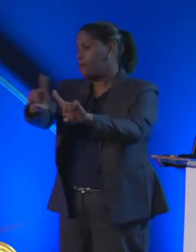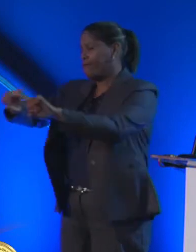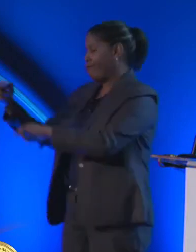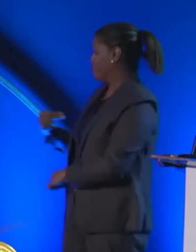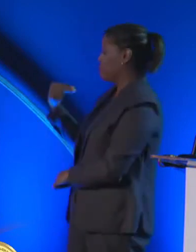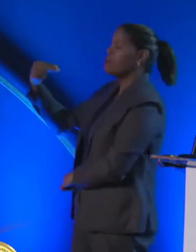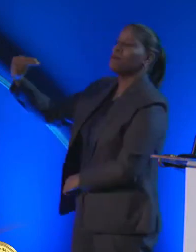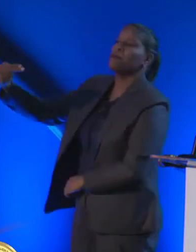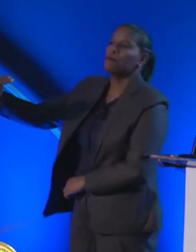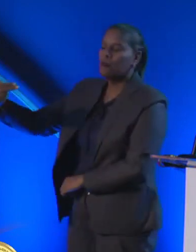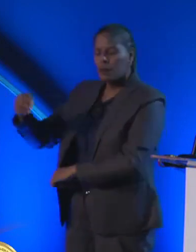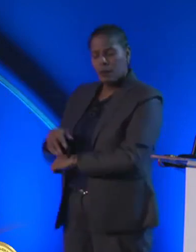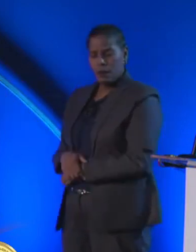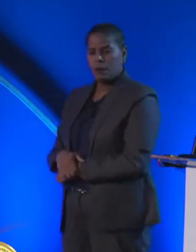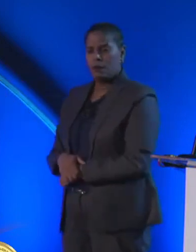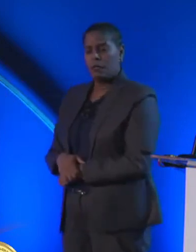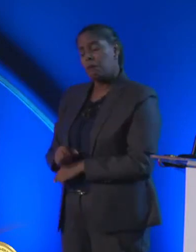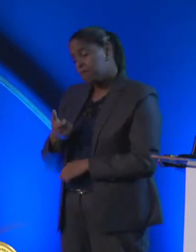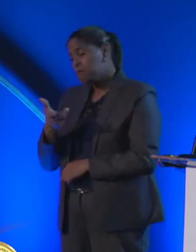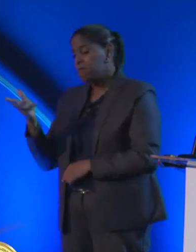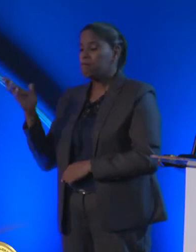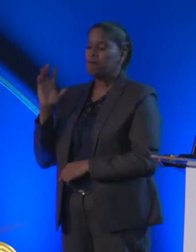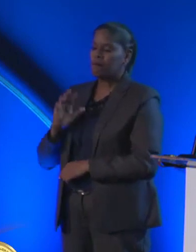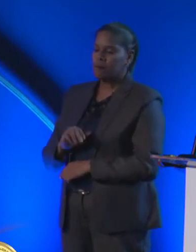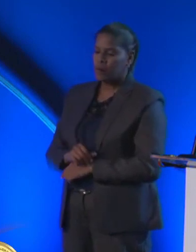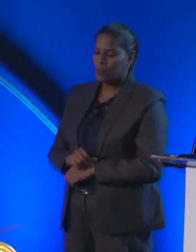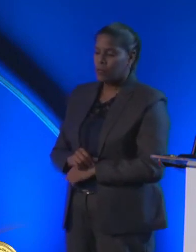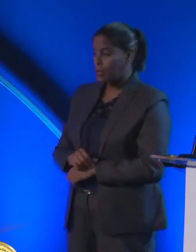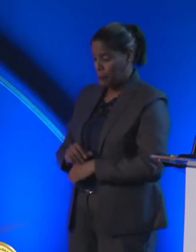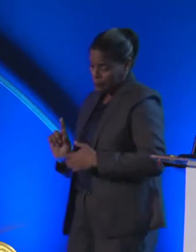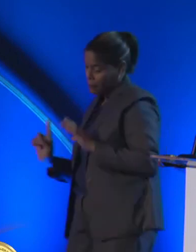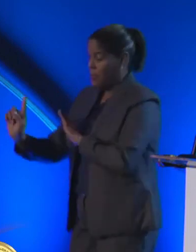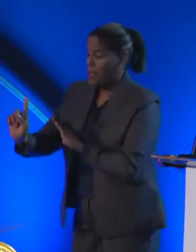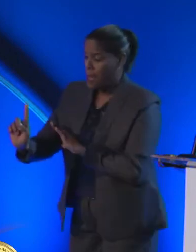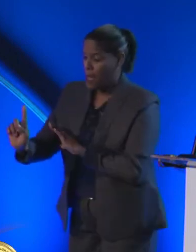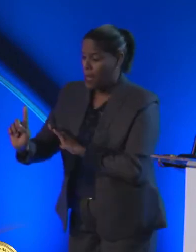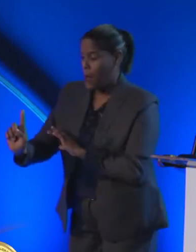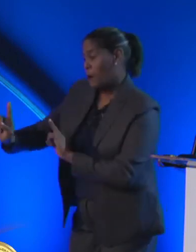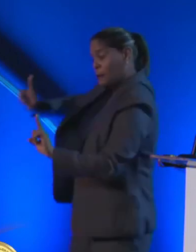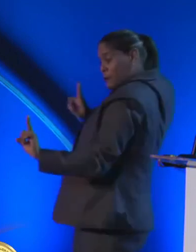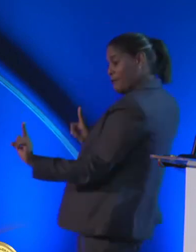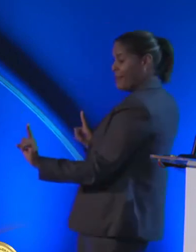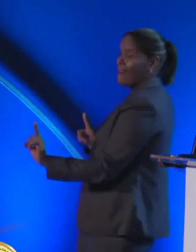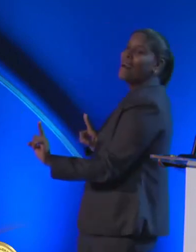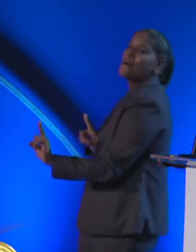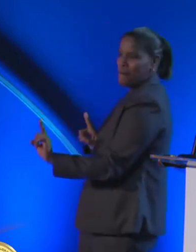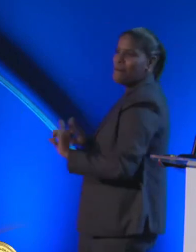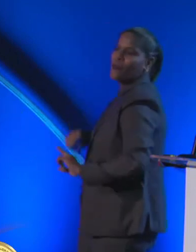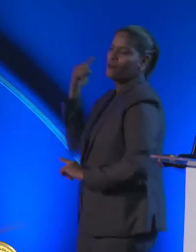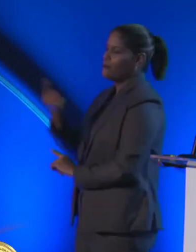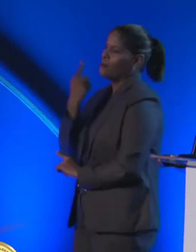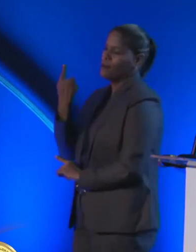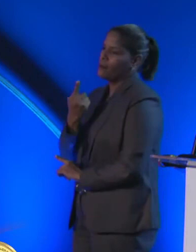historia algunas veces al frente otras veces en la retaguardia pero